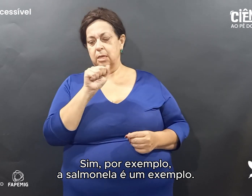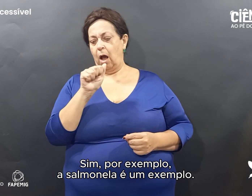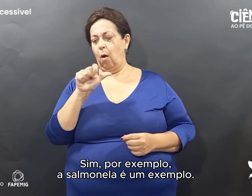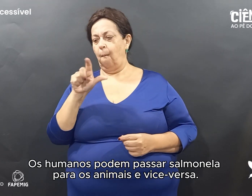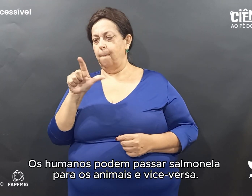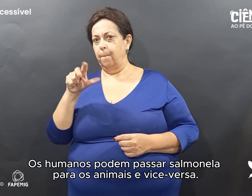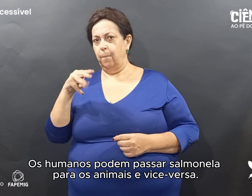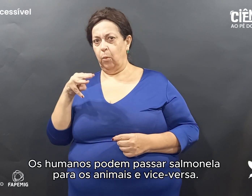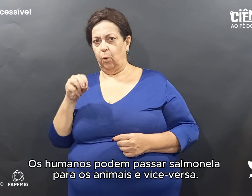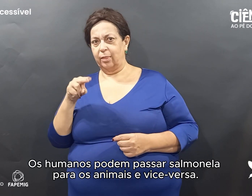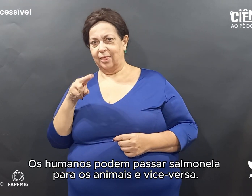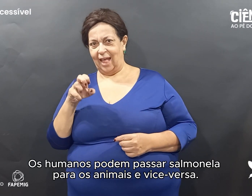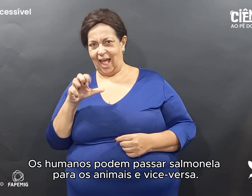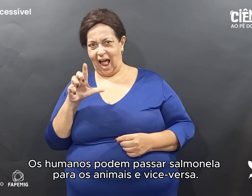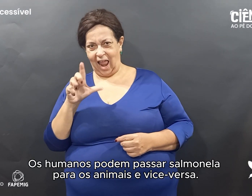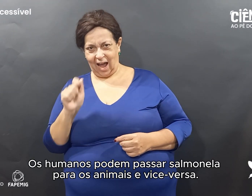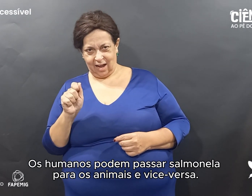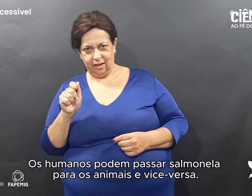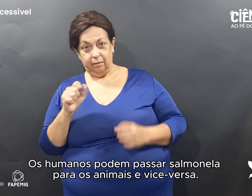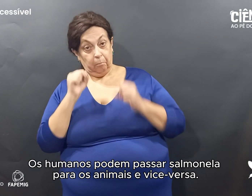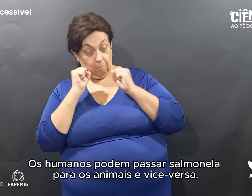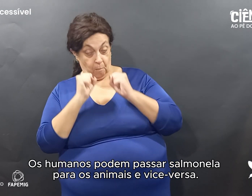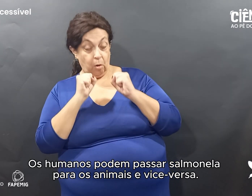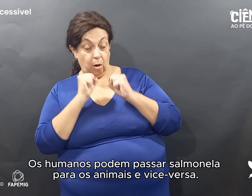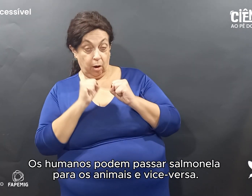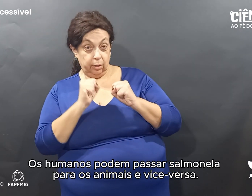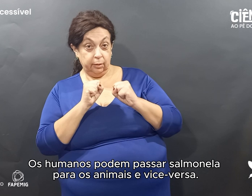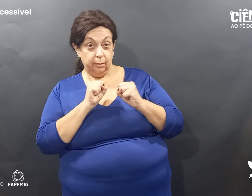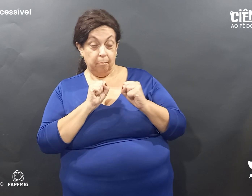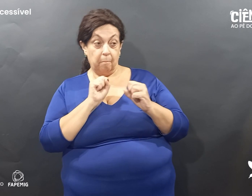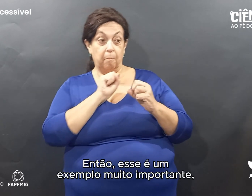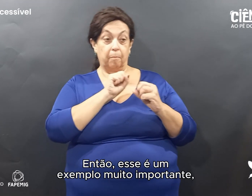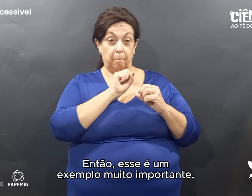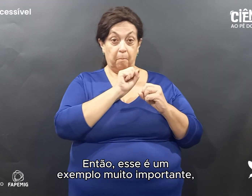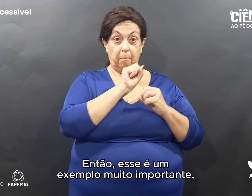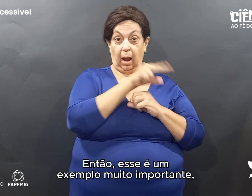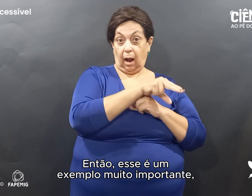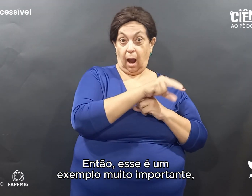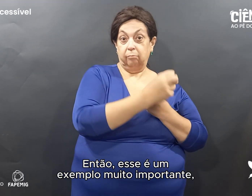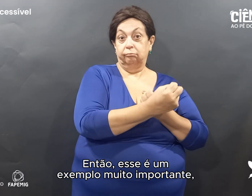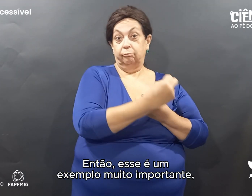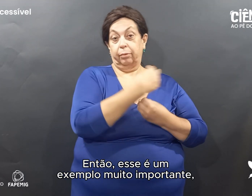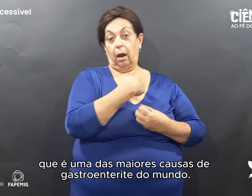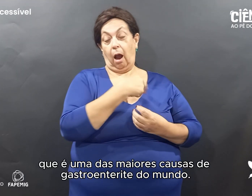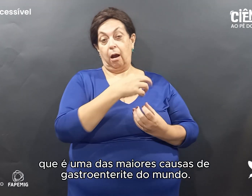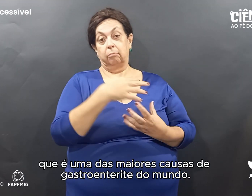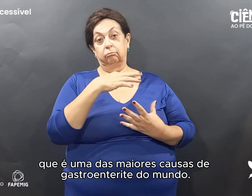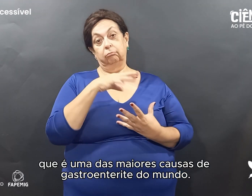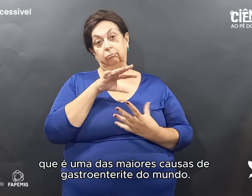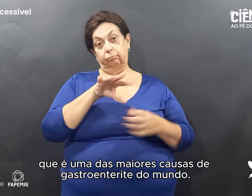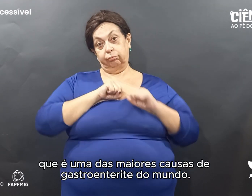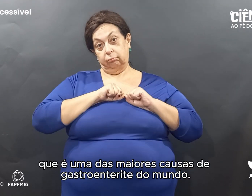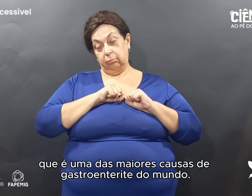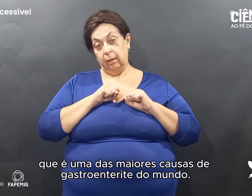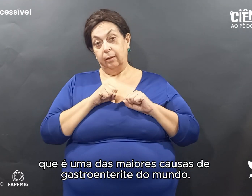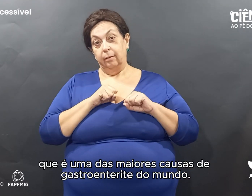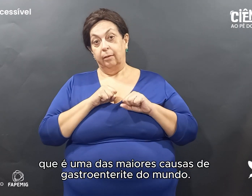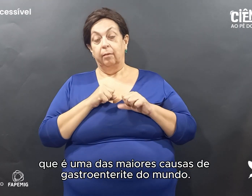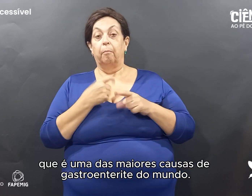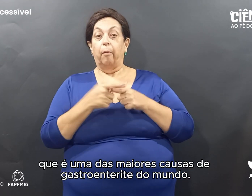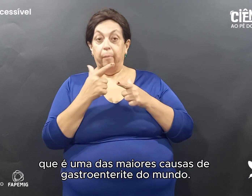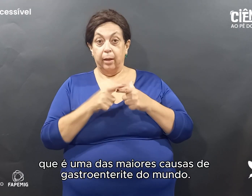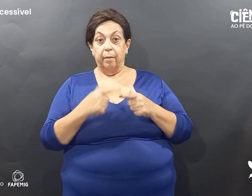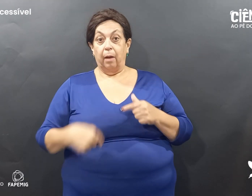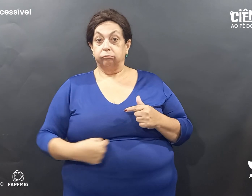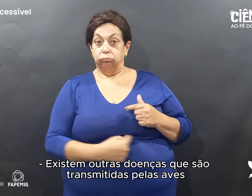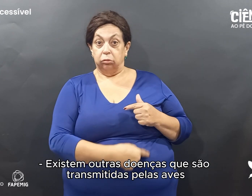um exemplo. Os humanos podem passar salmonela para os animais e vice-versa. Então, esse é um exemplo muito importante, que é uma das maiores causas de gastroenterite